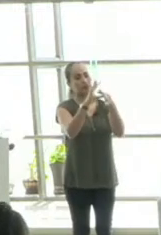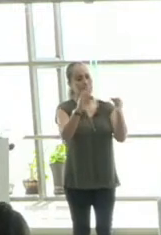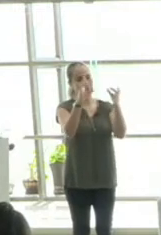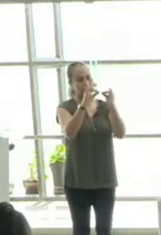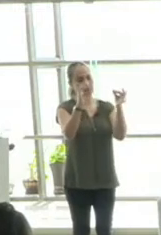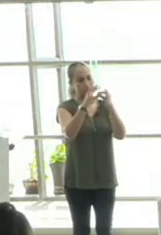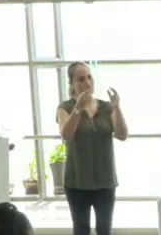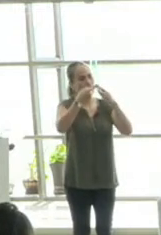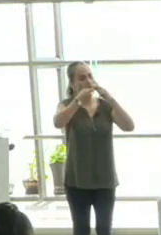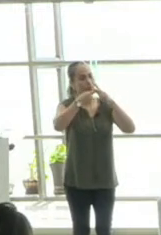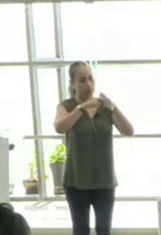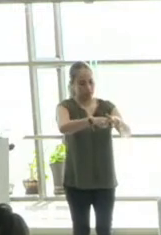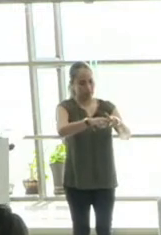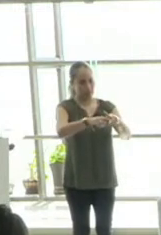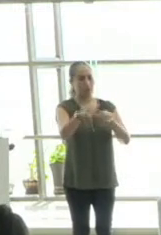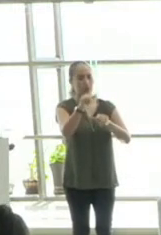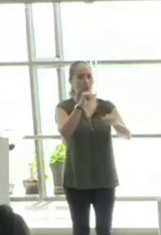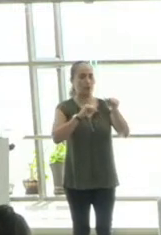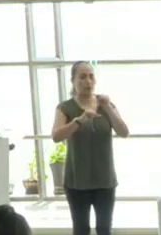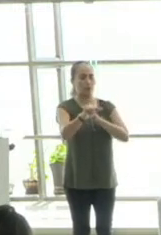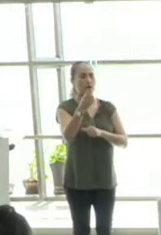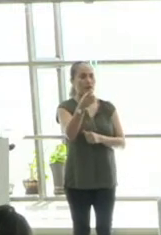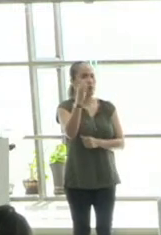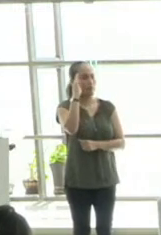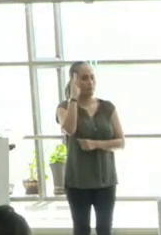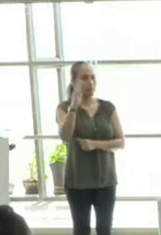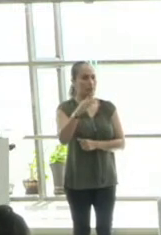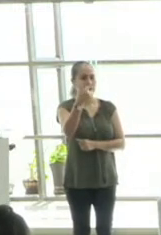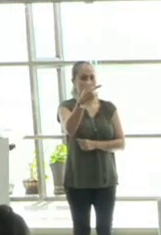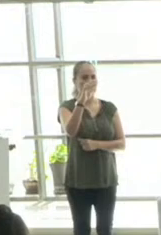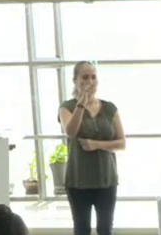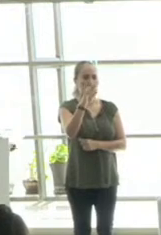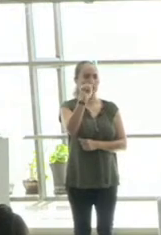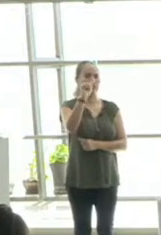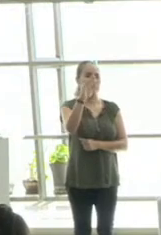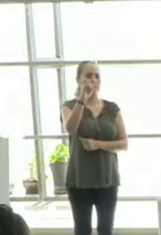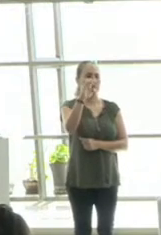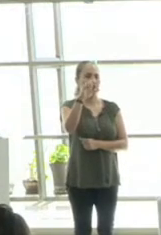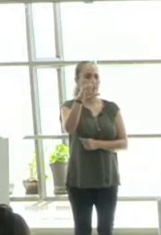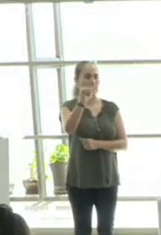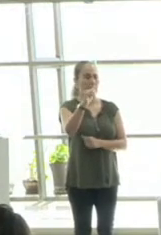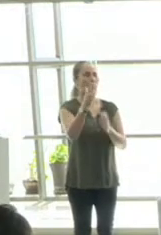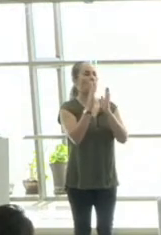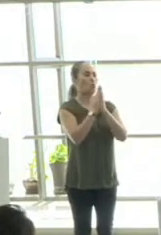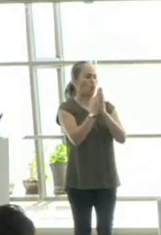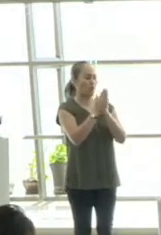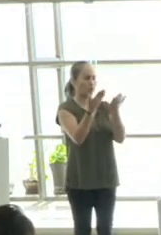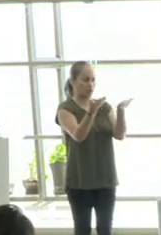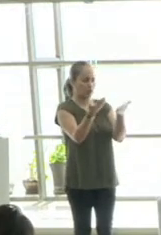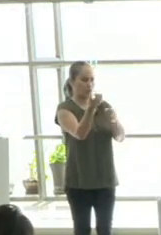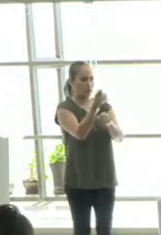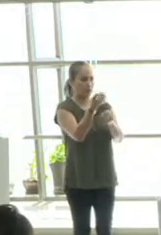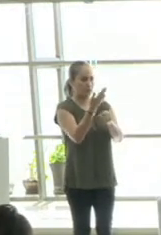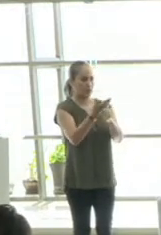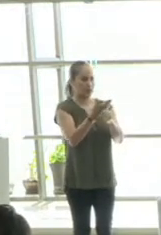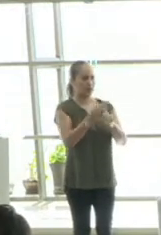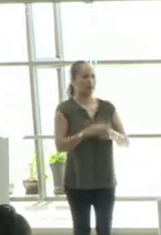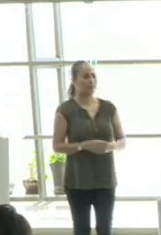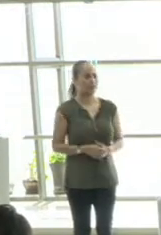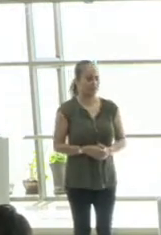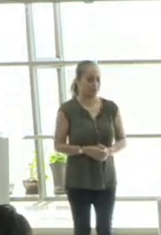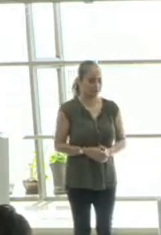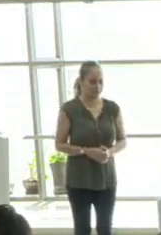dejamos en el uso de la palabra a la maestra Graciela va a ricardes Perdón secretaria general Así es tan gentil por favor